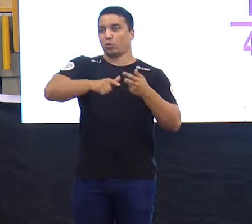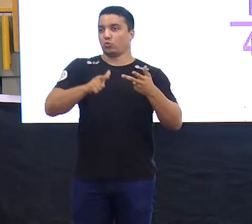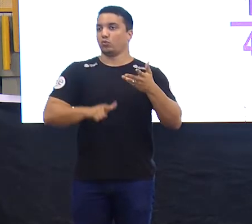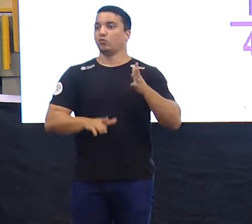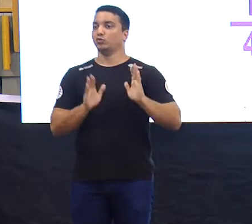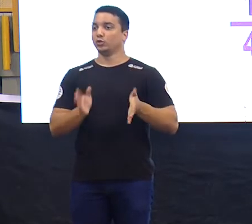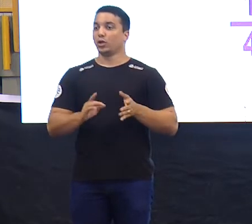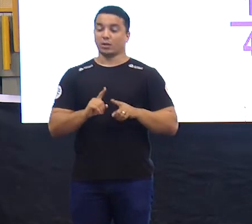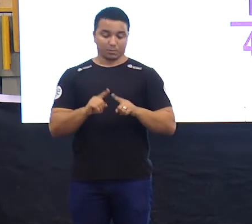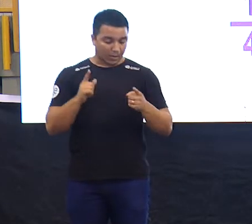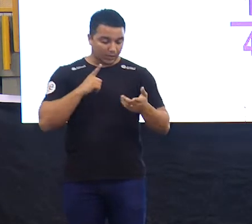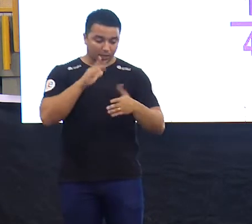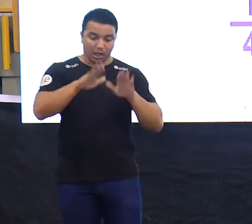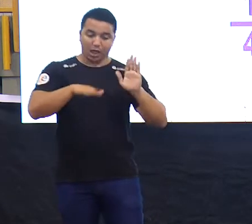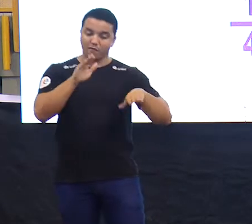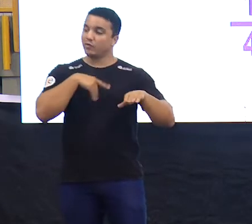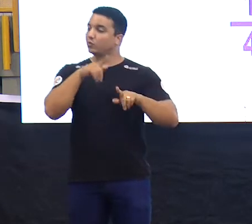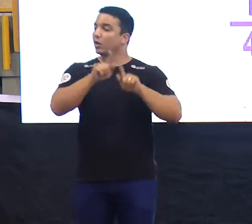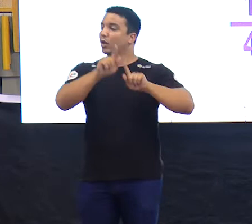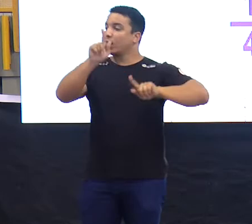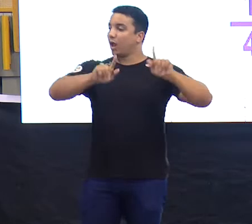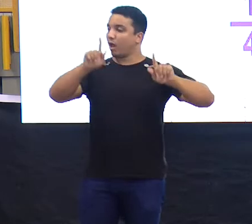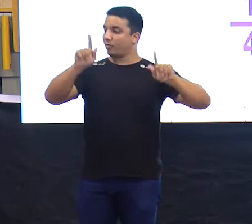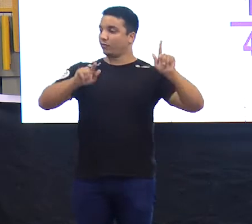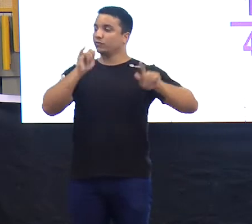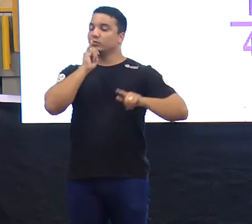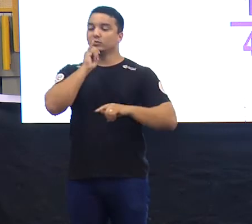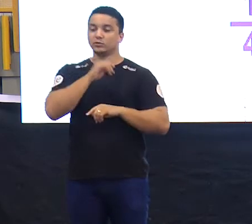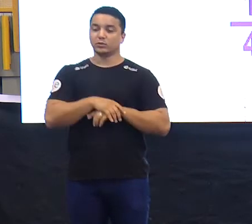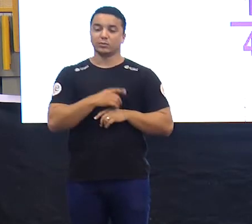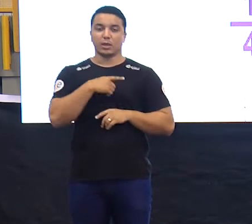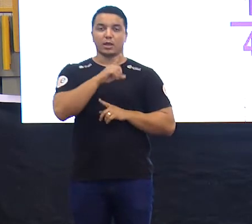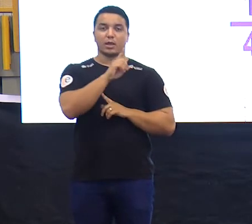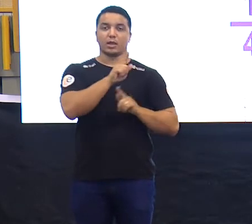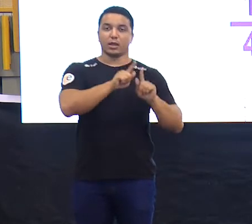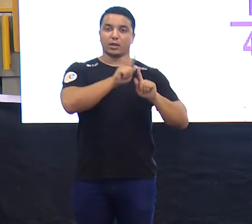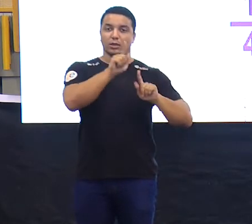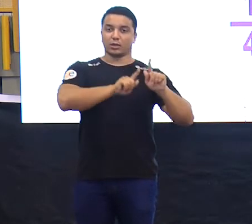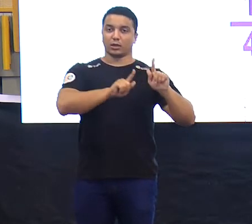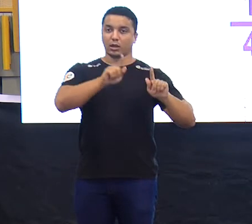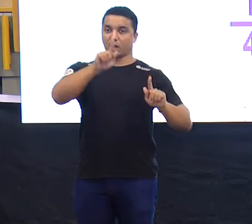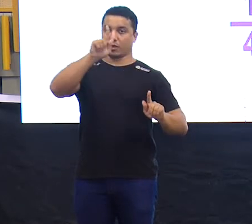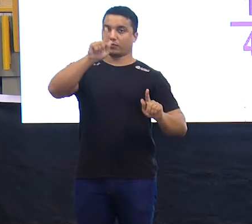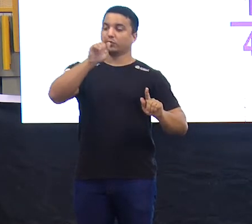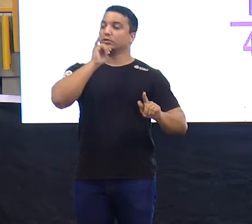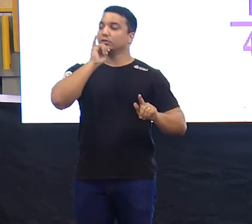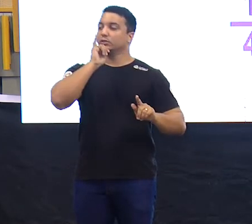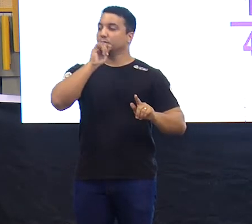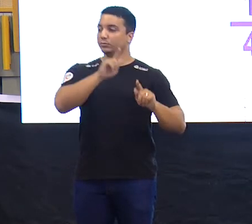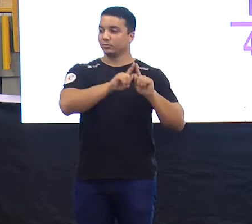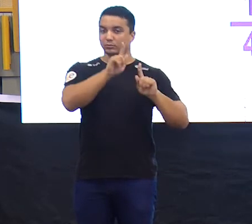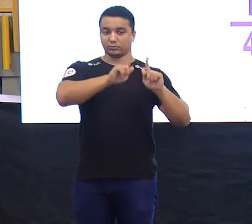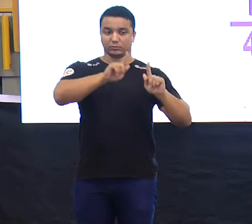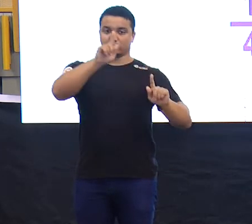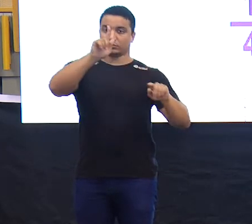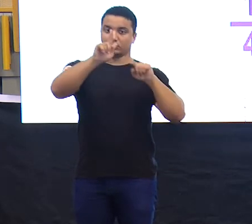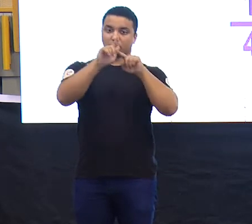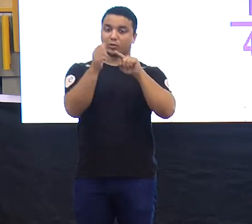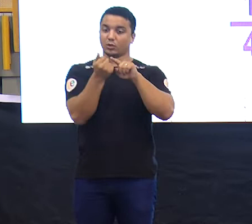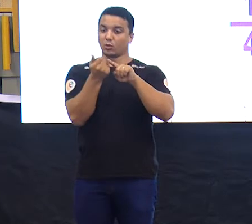vezes aparece num gráfico. Por exemplo, ele vê um gráfico crescendo, aí, vamos supor, o número